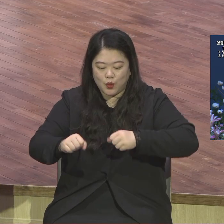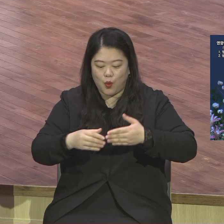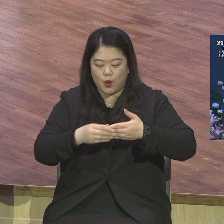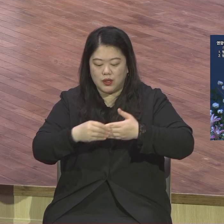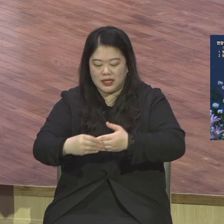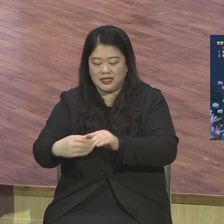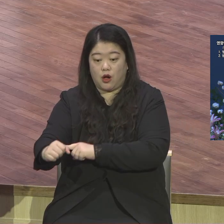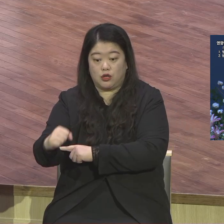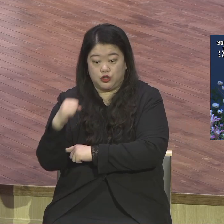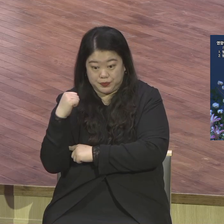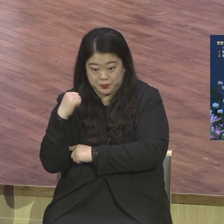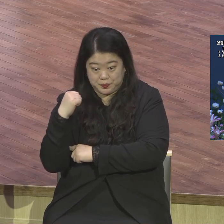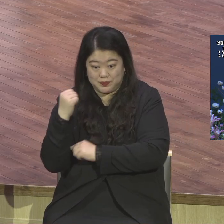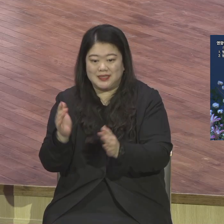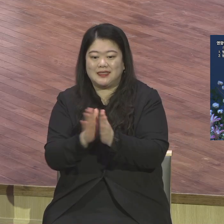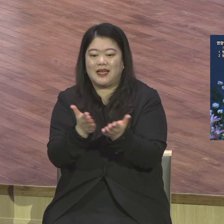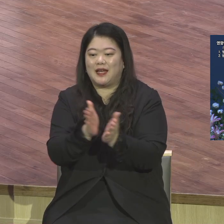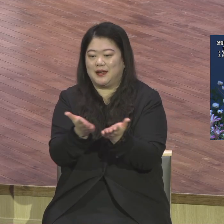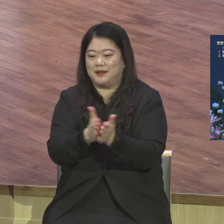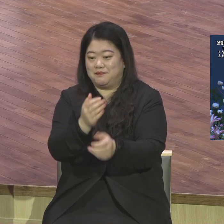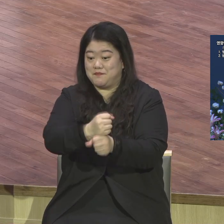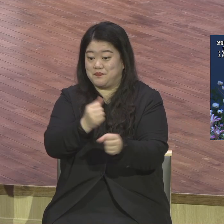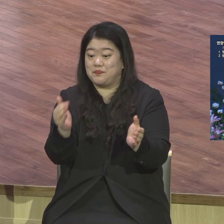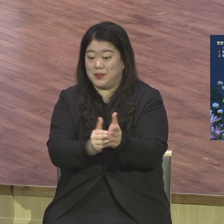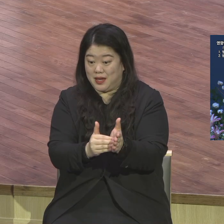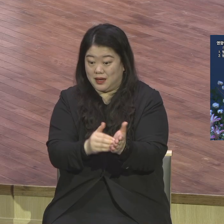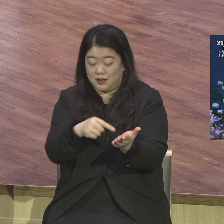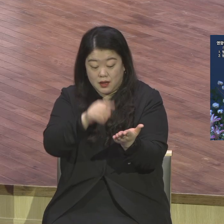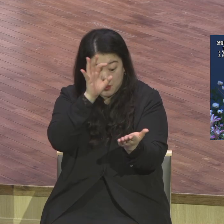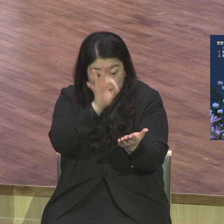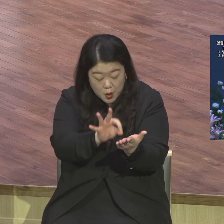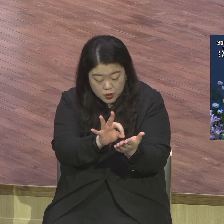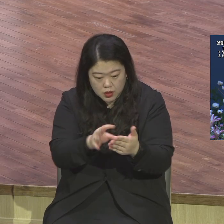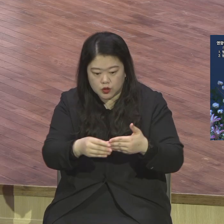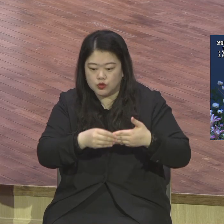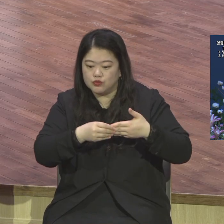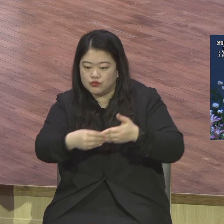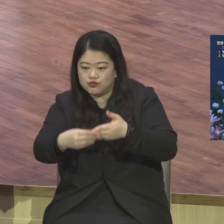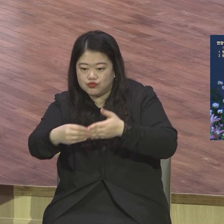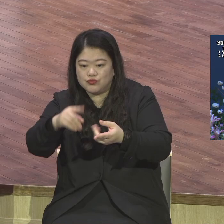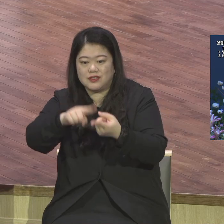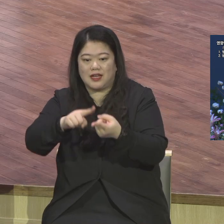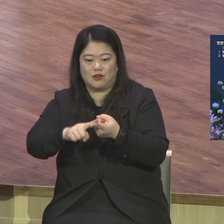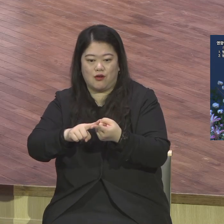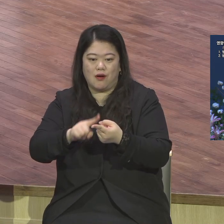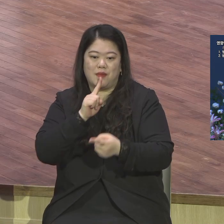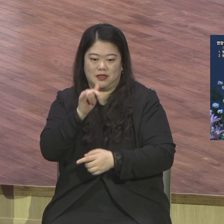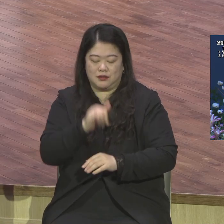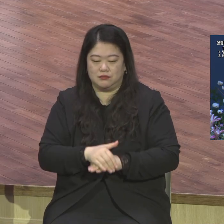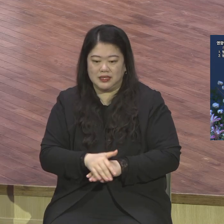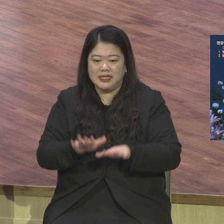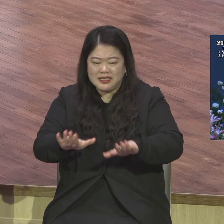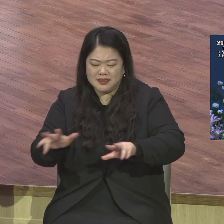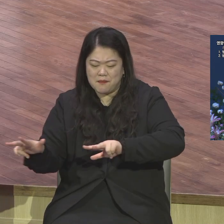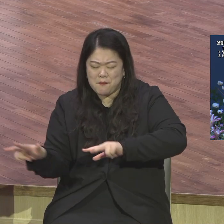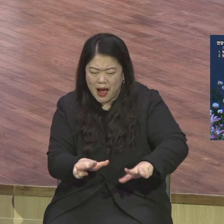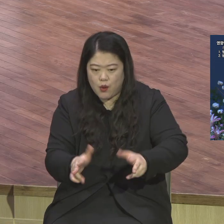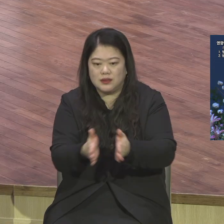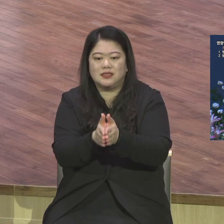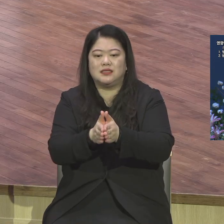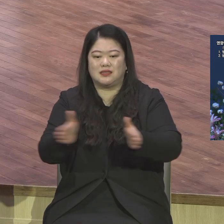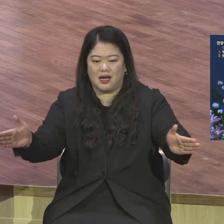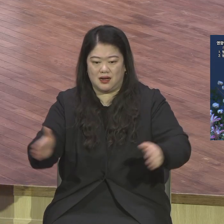무언가를 주저하는 사람을 향한 메시지가 나와요. 지금 당장 시작하라. 실패한